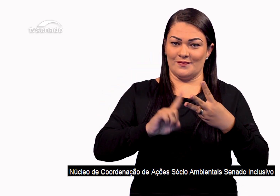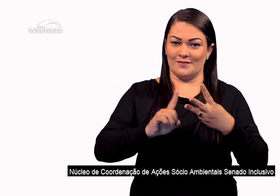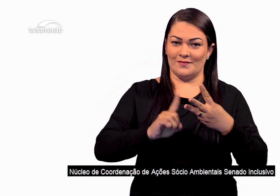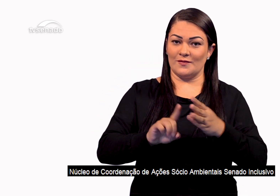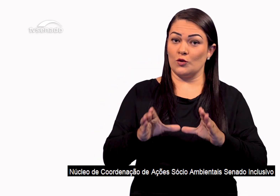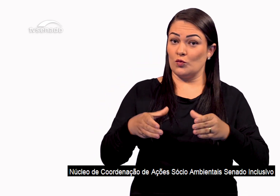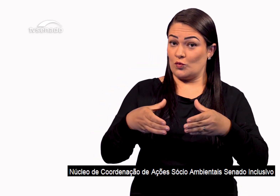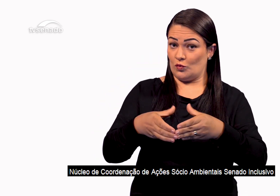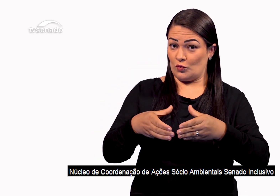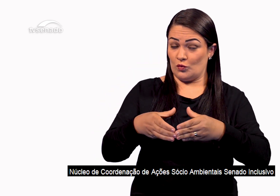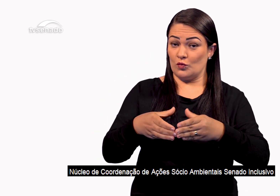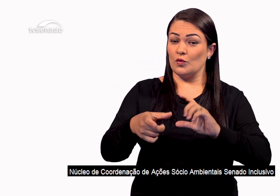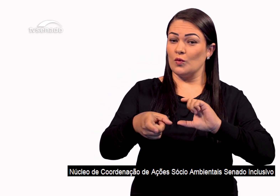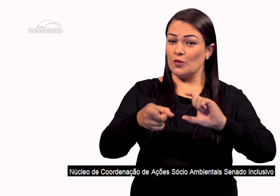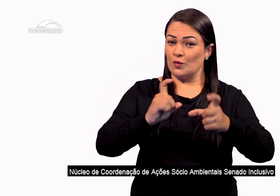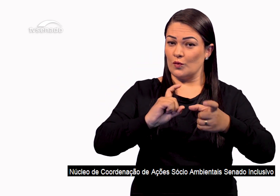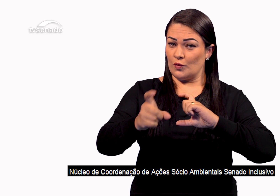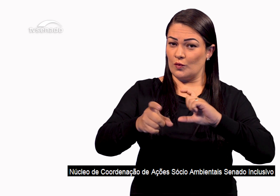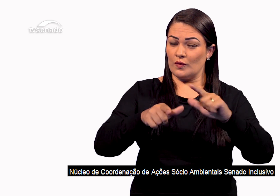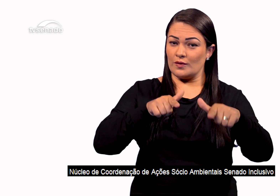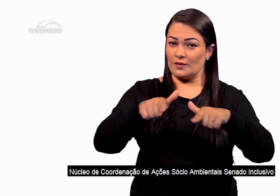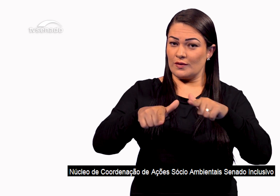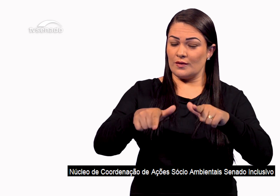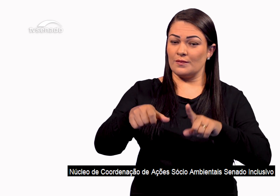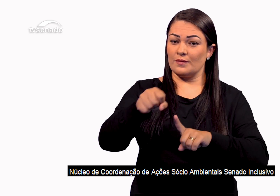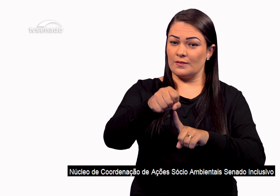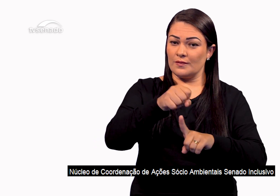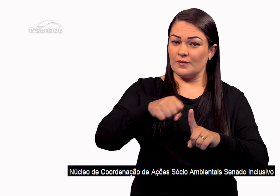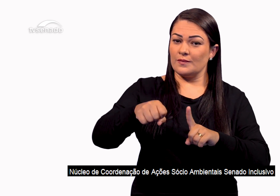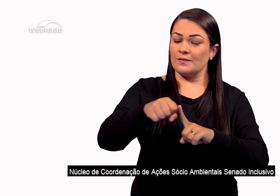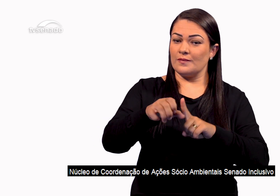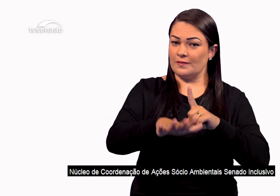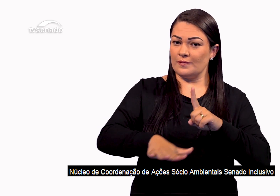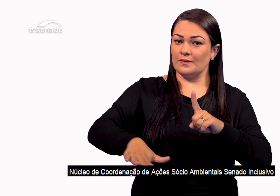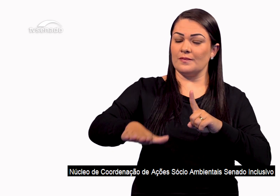Coordenação de Ações Socioambientais Senado Inclusivo